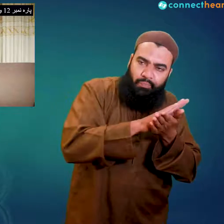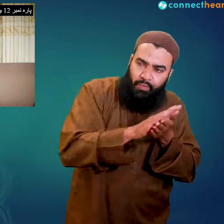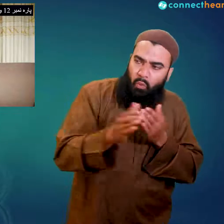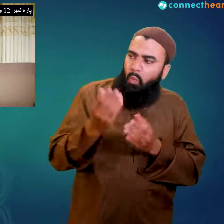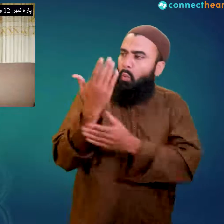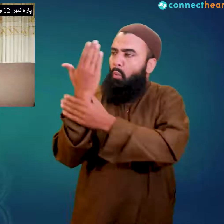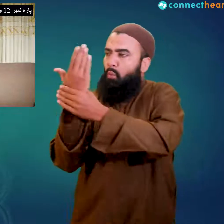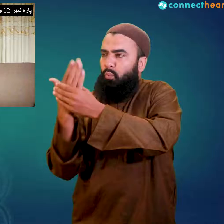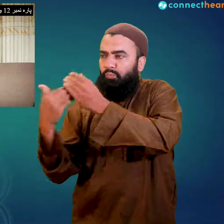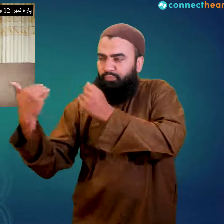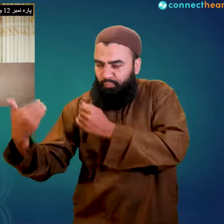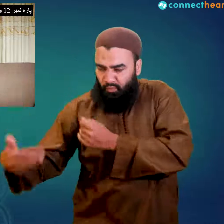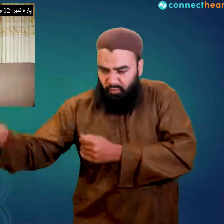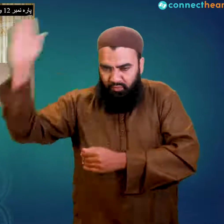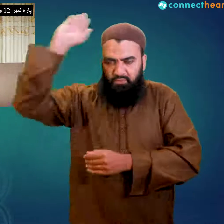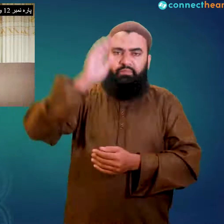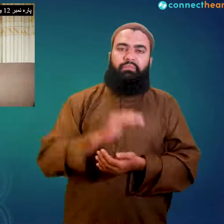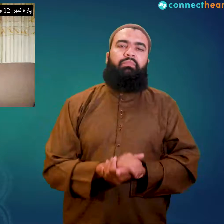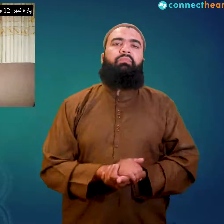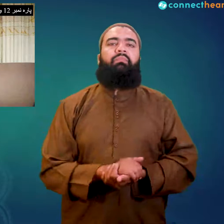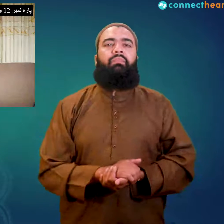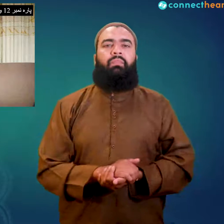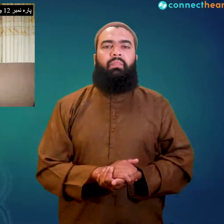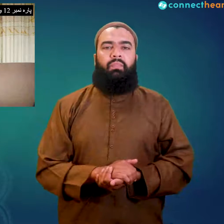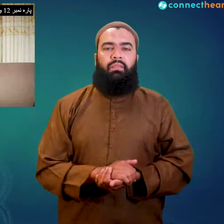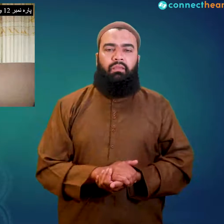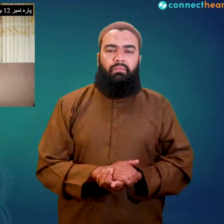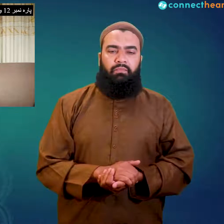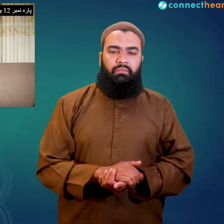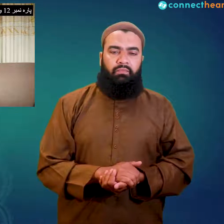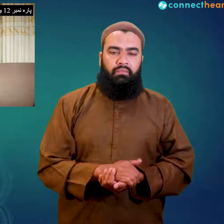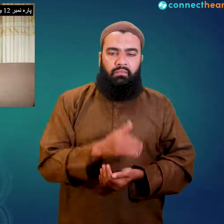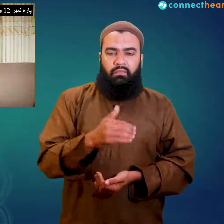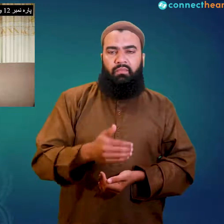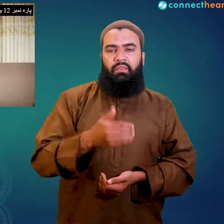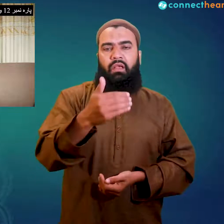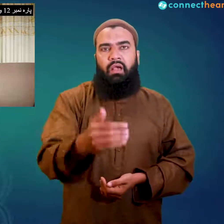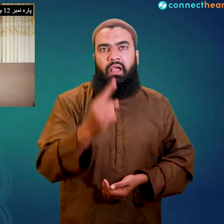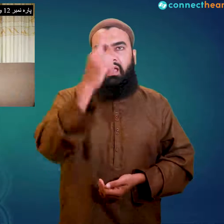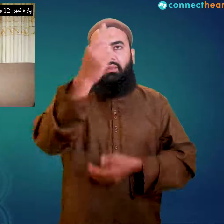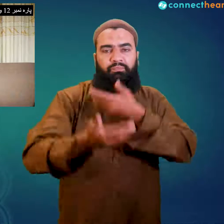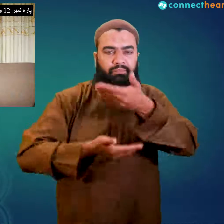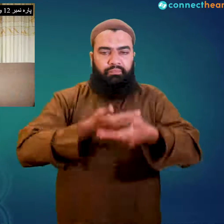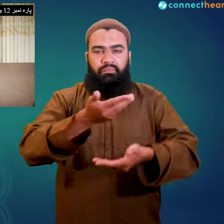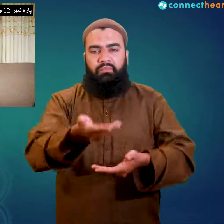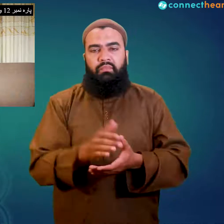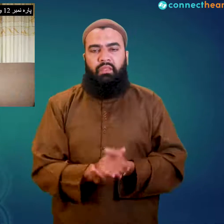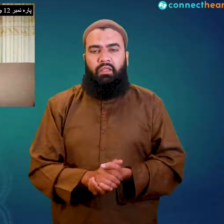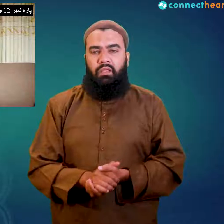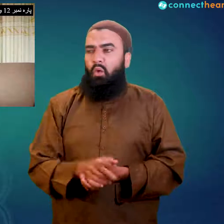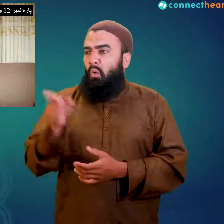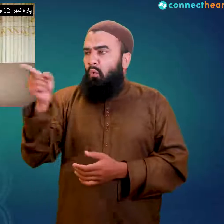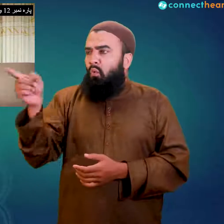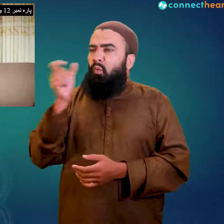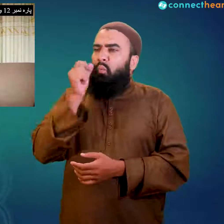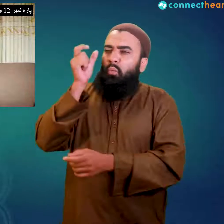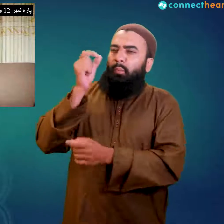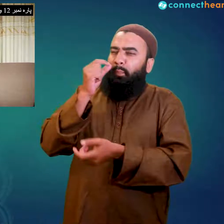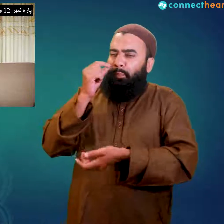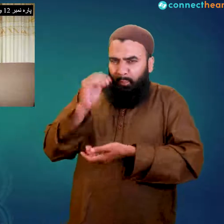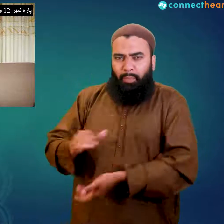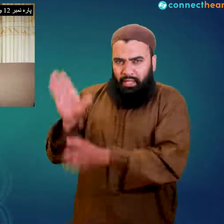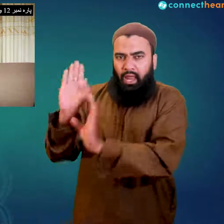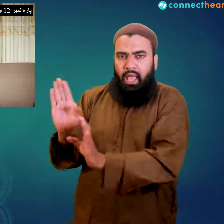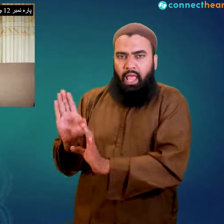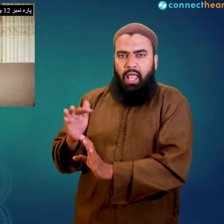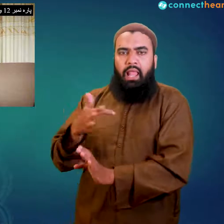سے نہیں ہے۔ اور آگے وجہ فرمائی انہ عمل غیر صالح، اس لیے کہ اس کا عمل